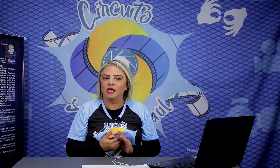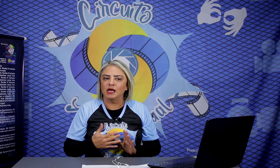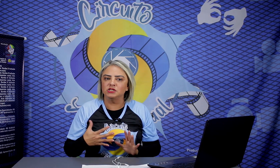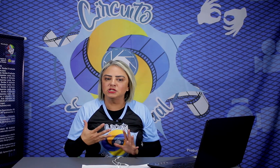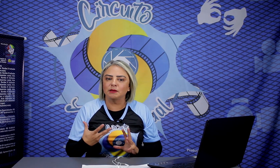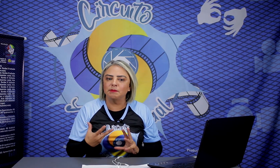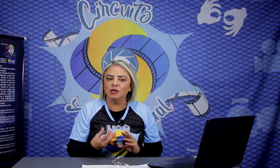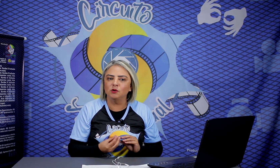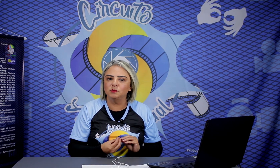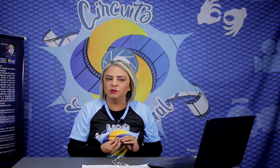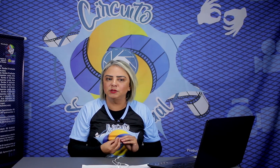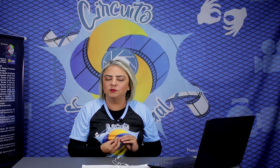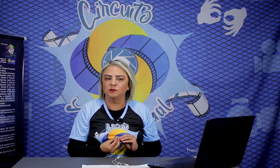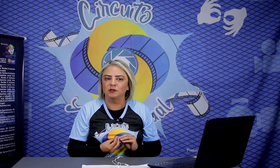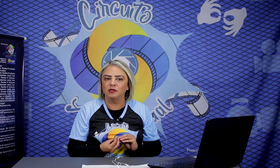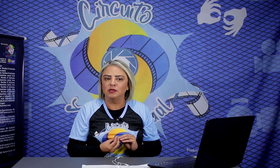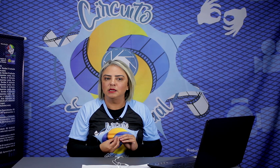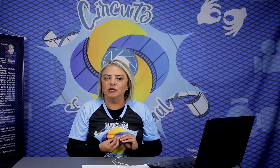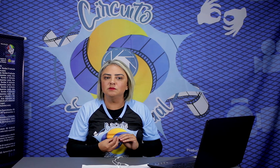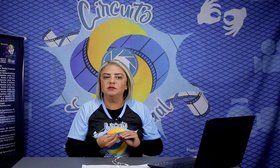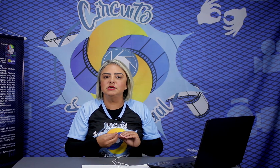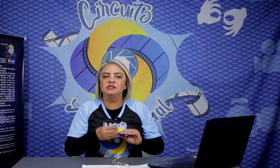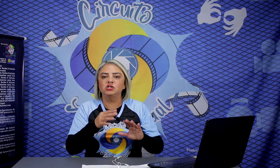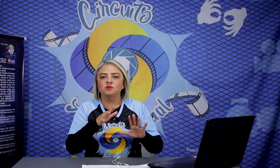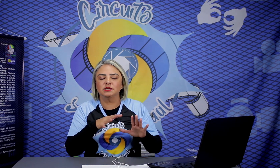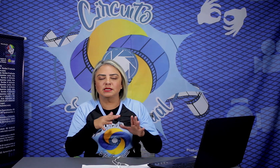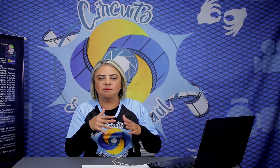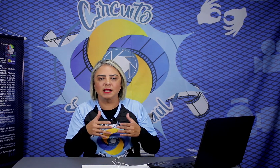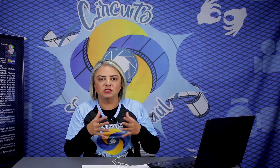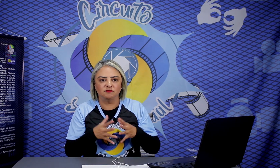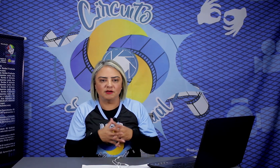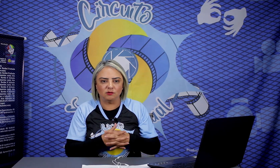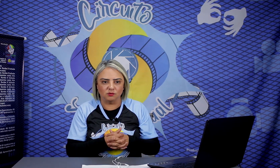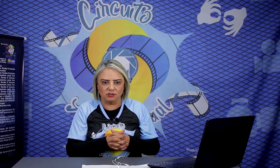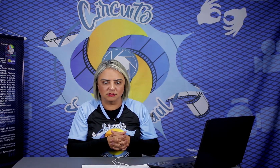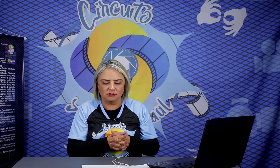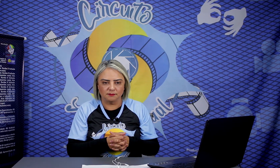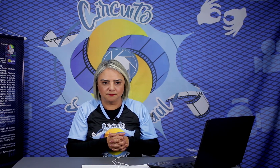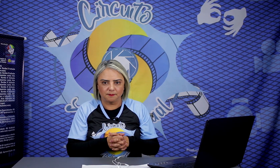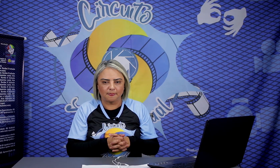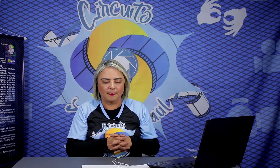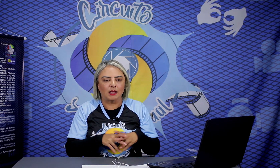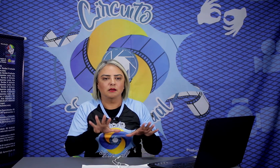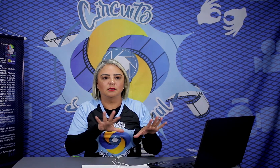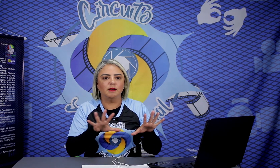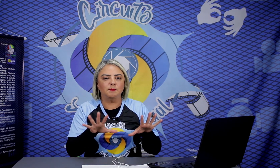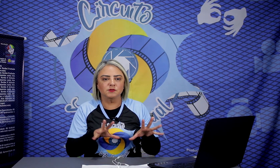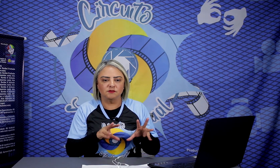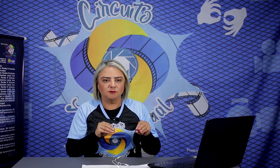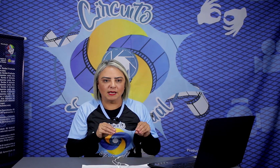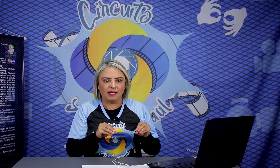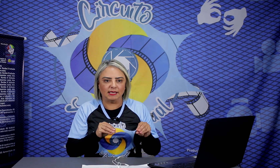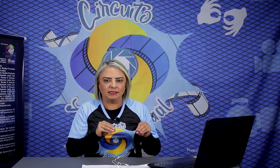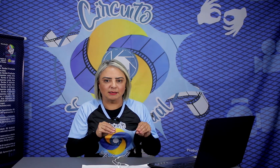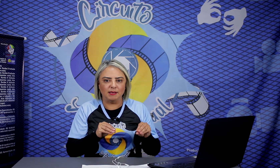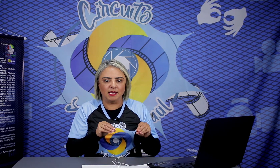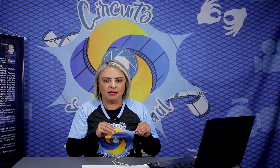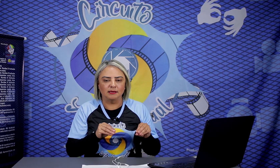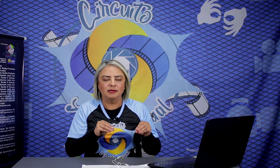gente trabalhou muito. Então, existe uma tabela de valores. Não é possível pagar aquela tabela,